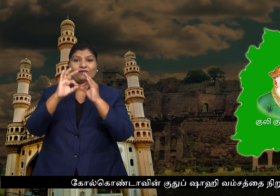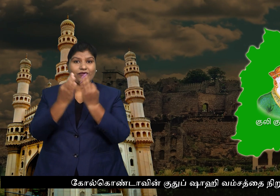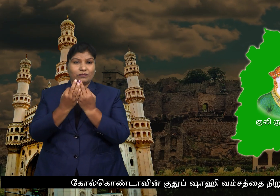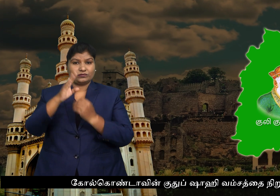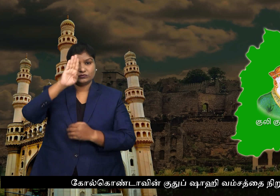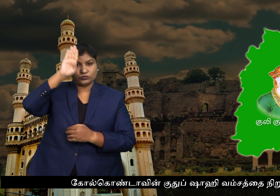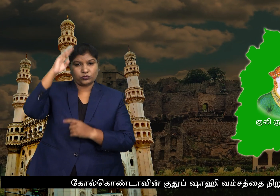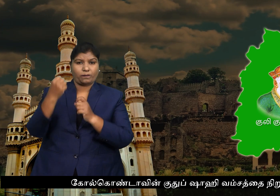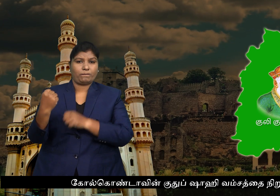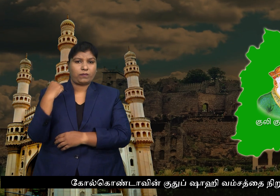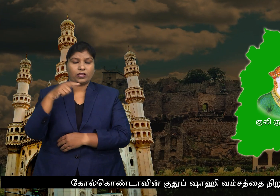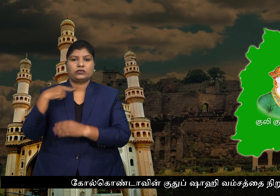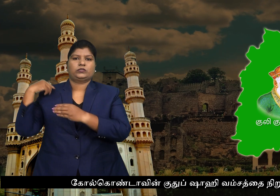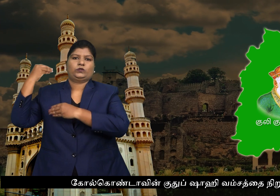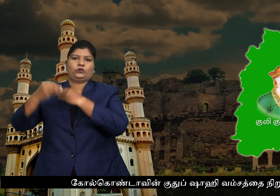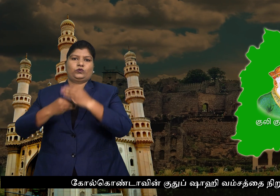நிறுவினார்.